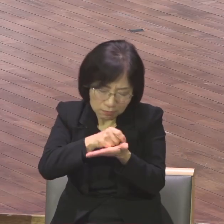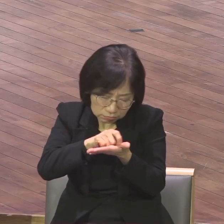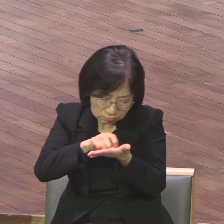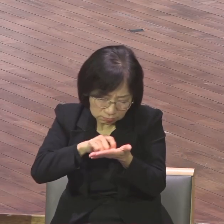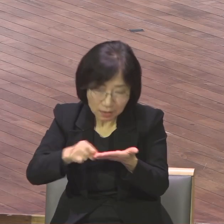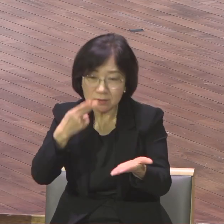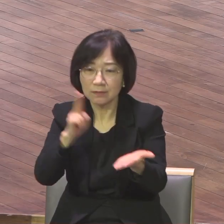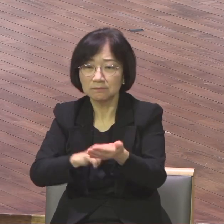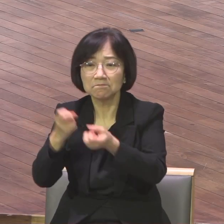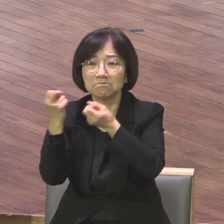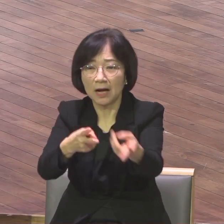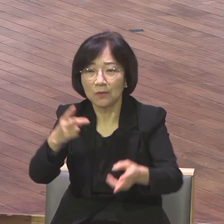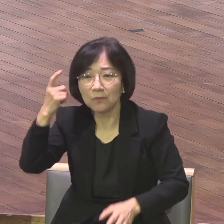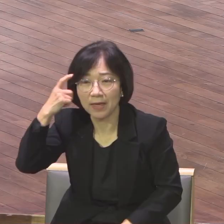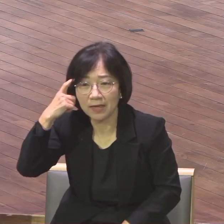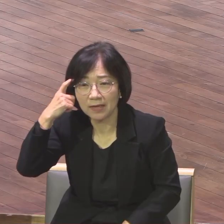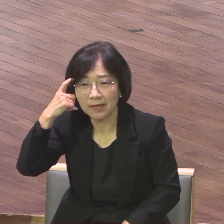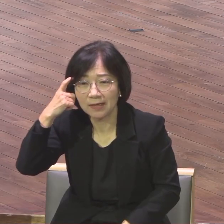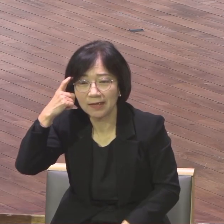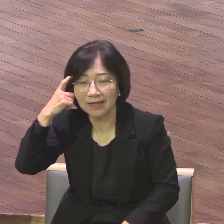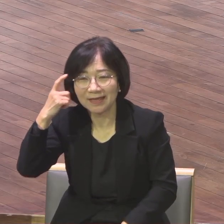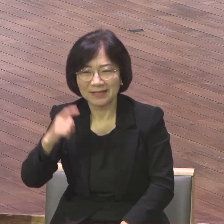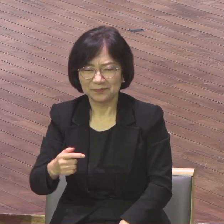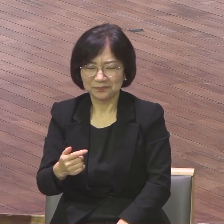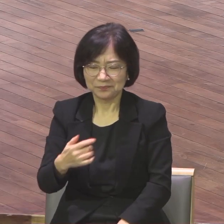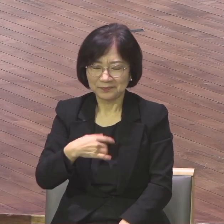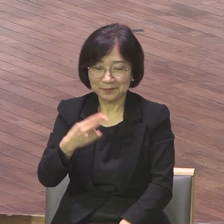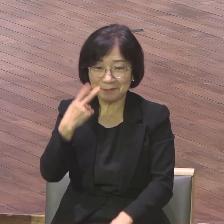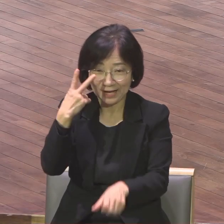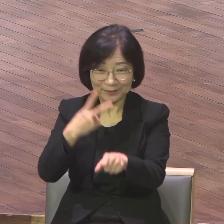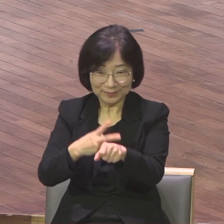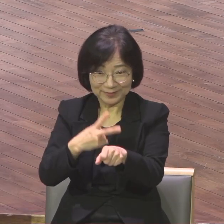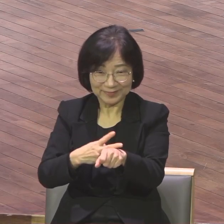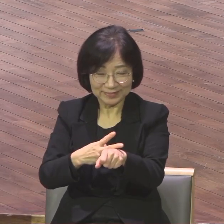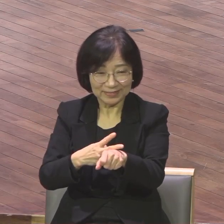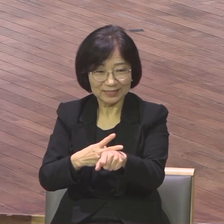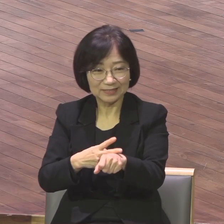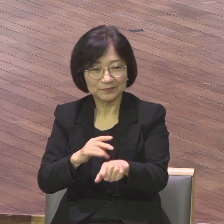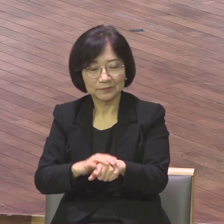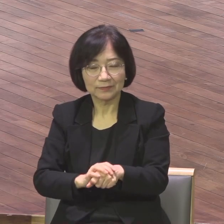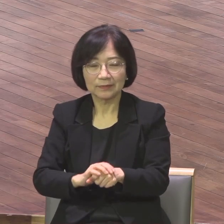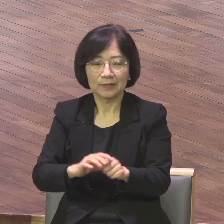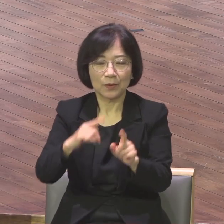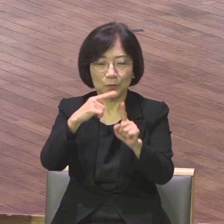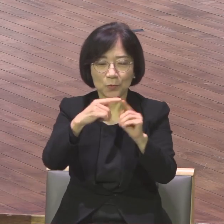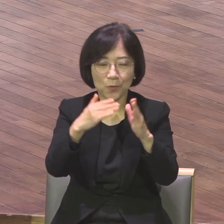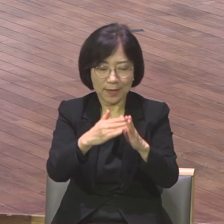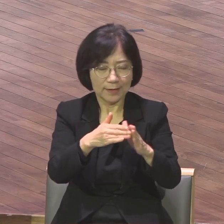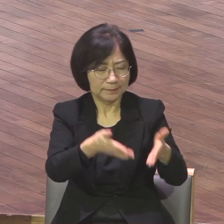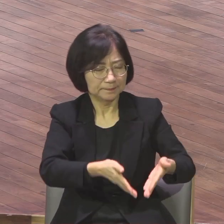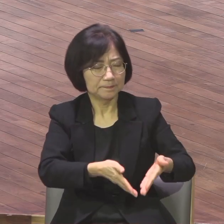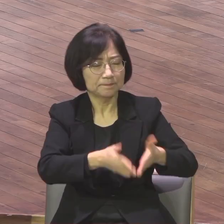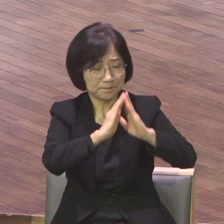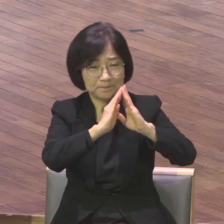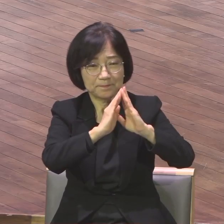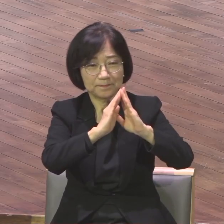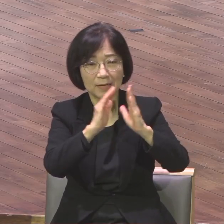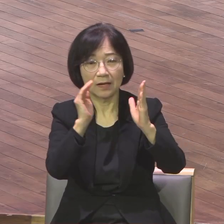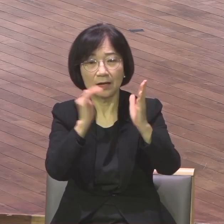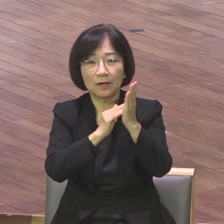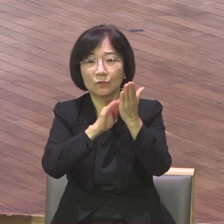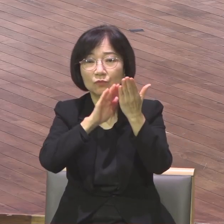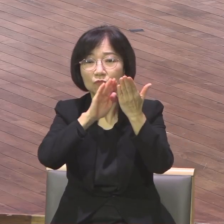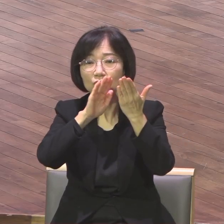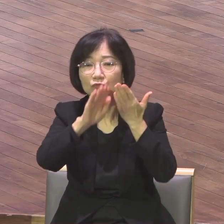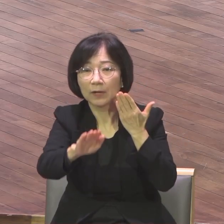밝히는 이유가 뭐냐? 당시 사도 바울이 교회를 세우고 나면 이어지는